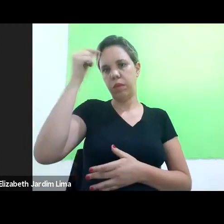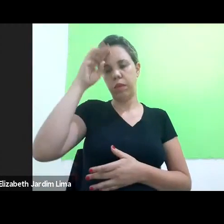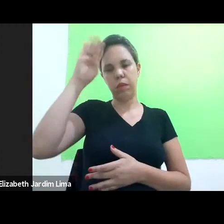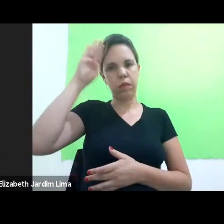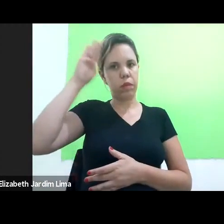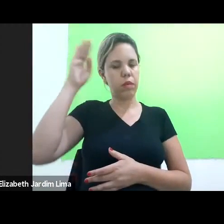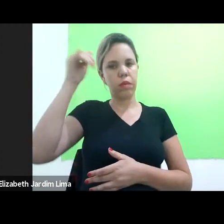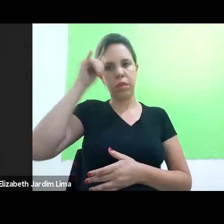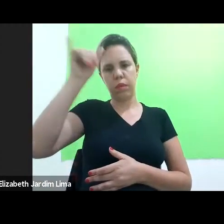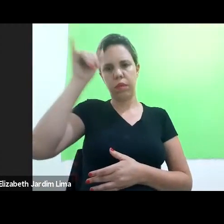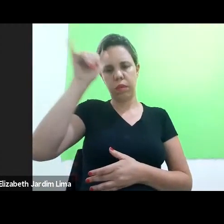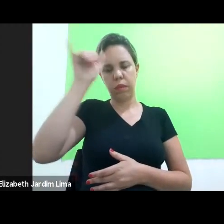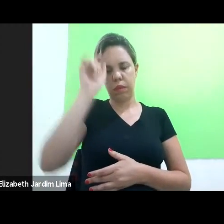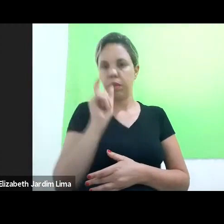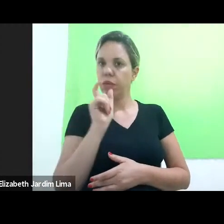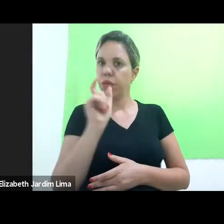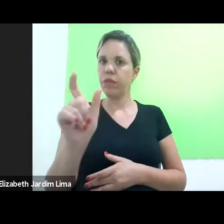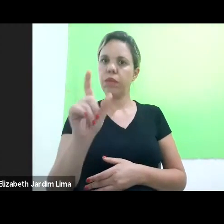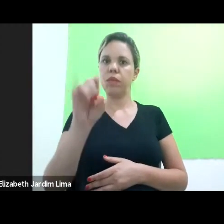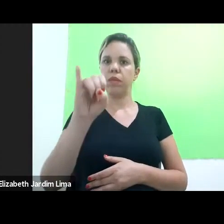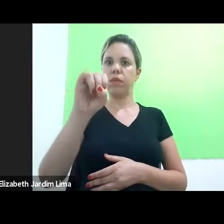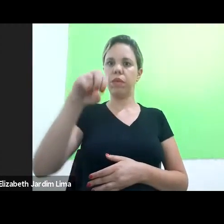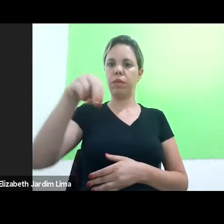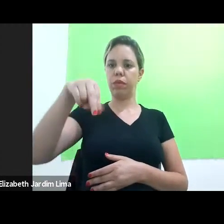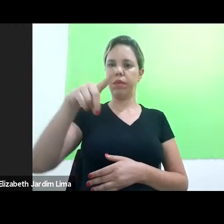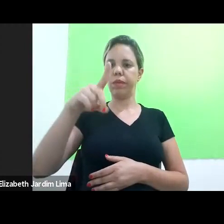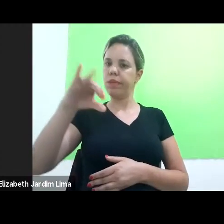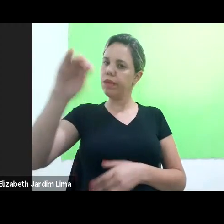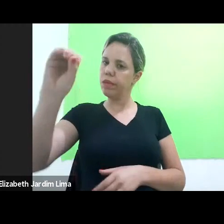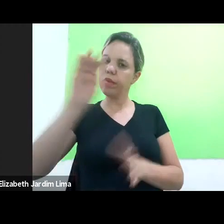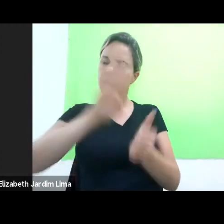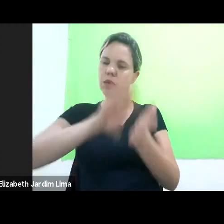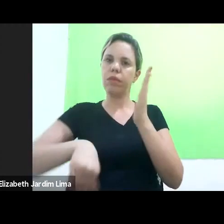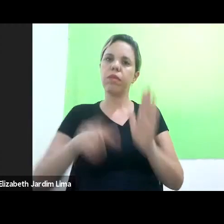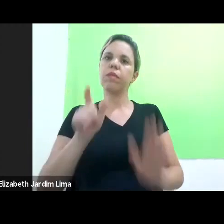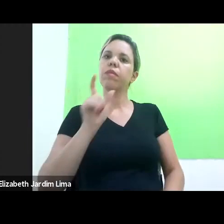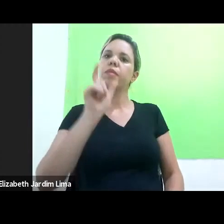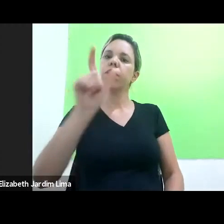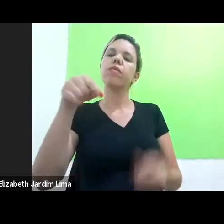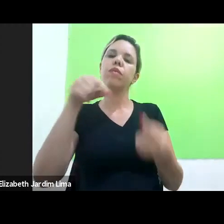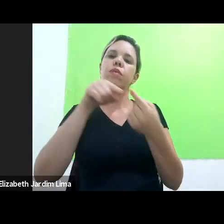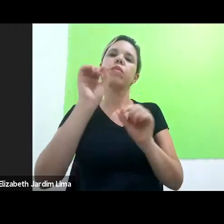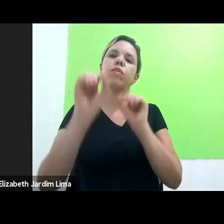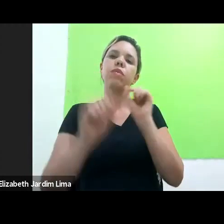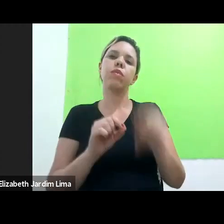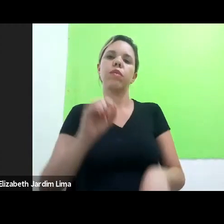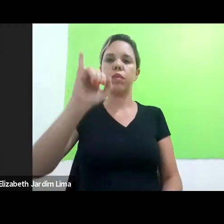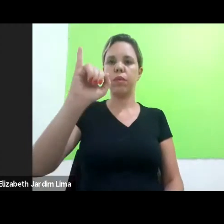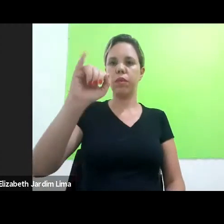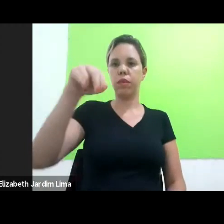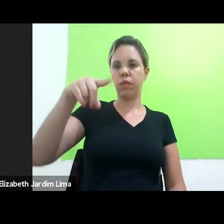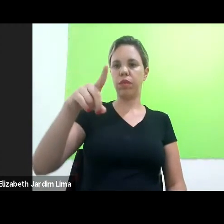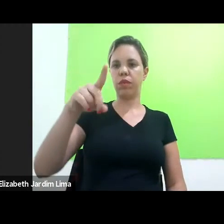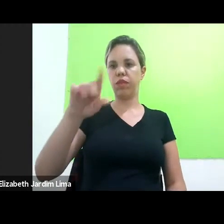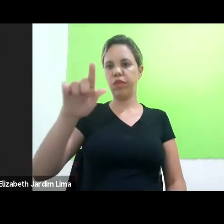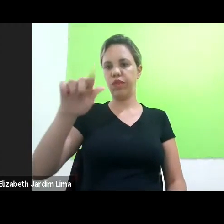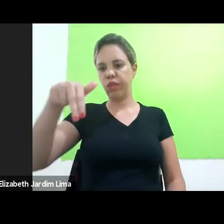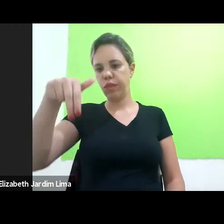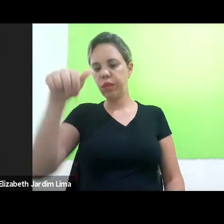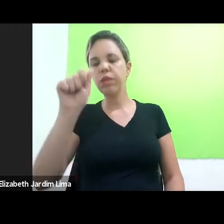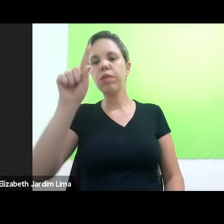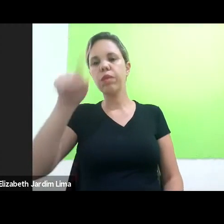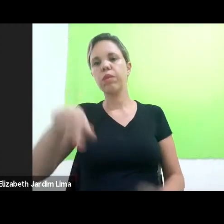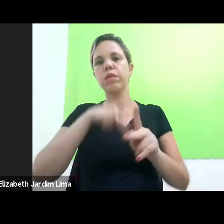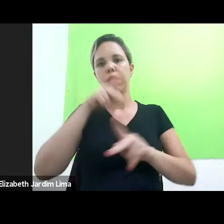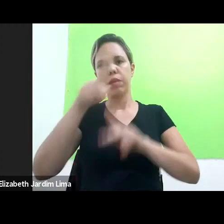combate o uso desse termo índio, né? E o termo mais adequado seria indígena, povos indígenas, ressaltando